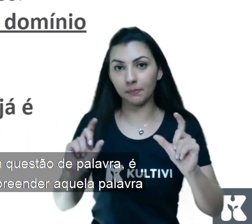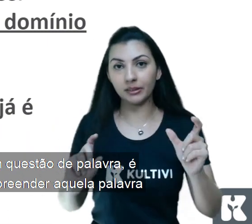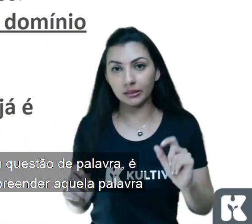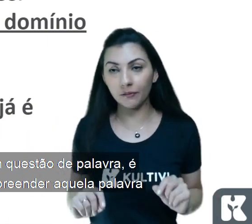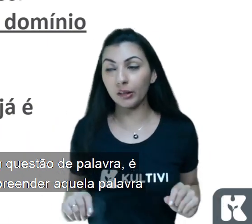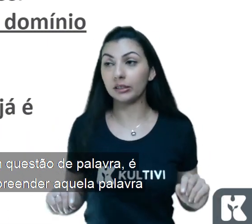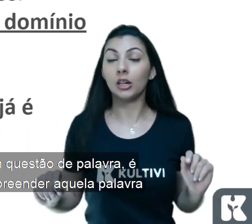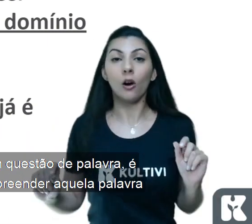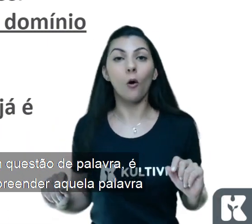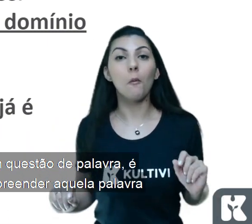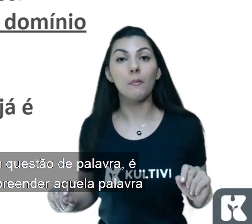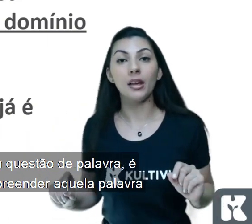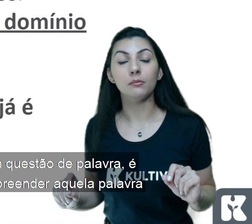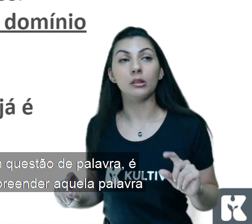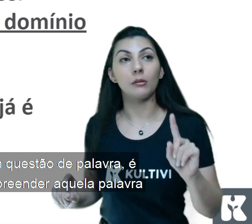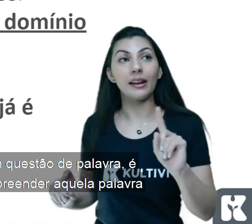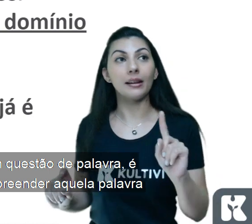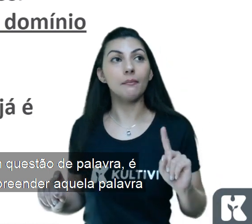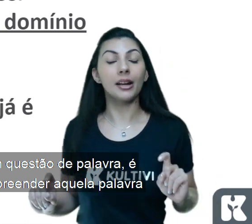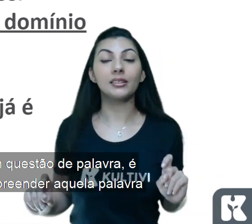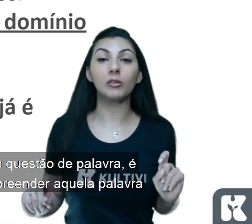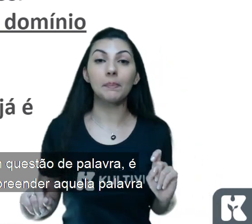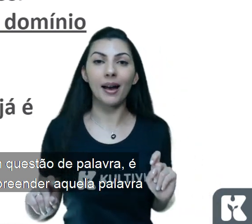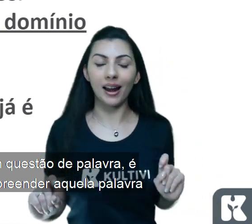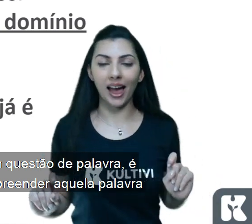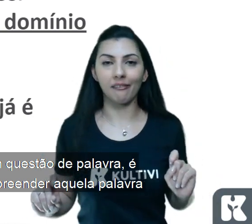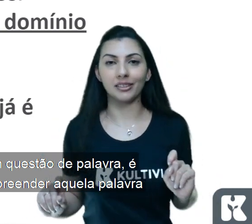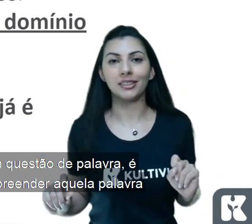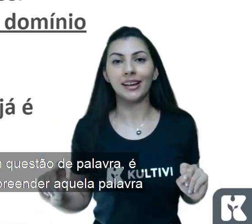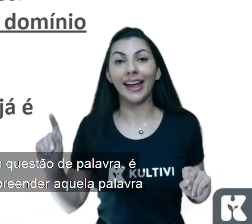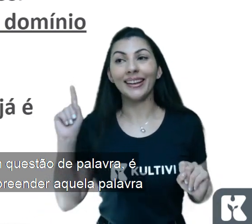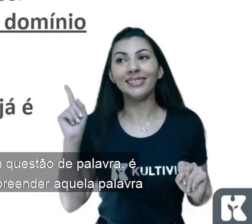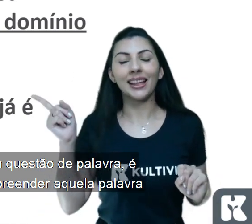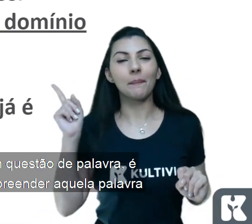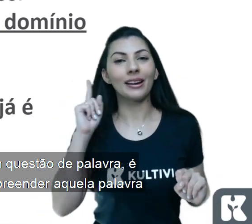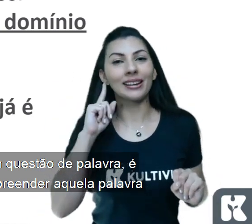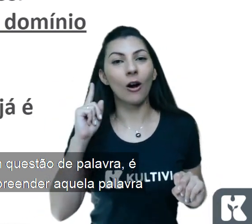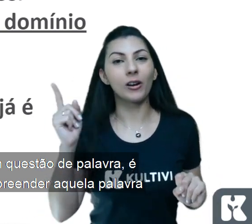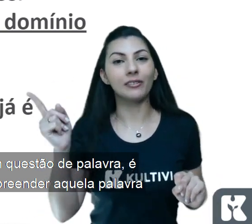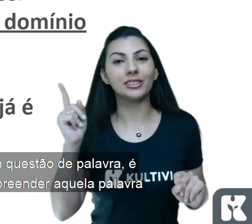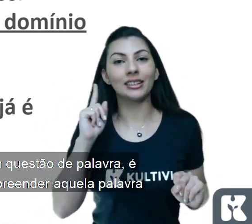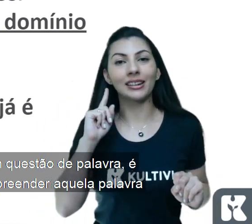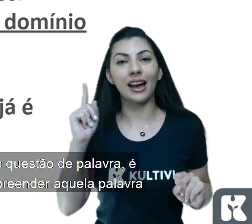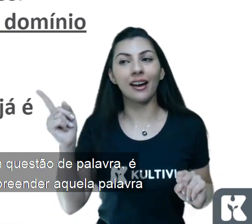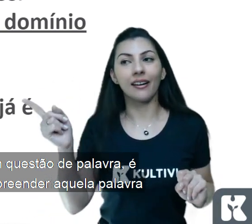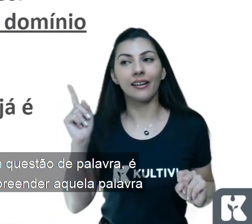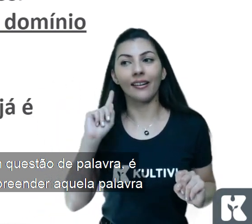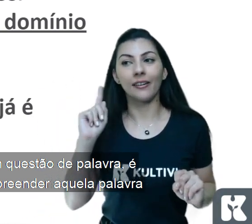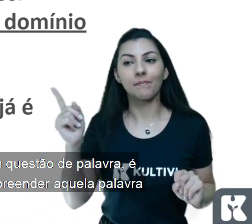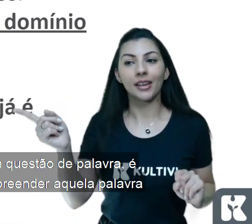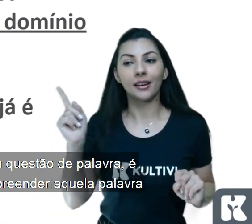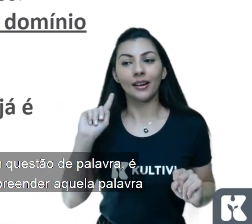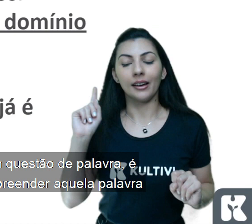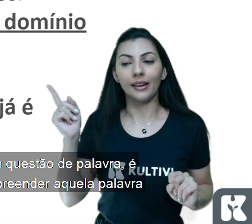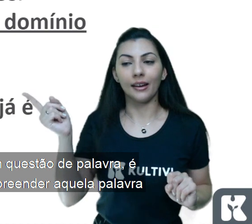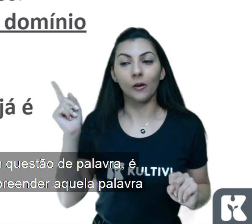palavras específicas, ou mesmo, não é nem questão de palavra, é interpretar o que você está,